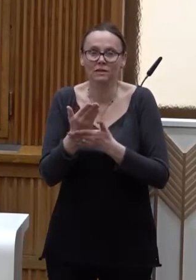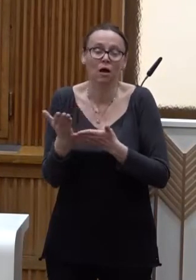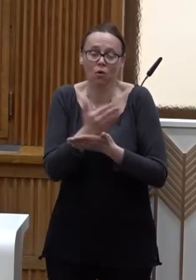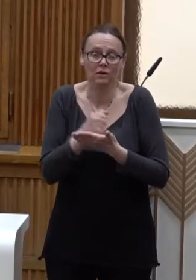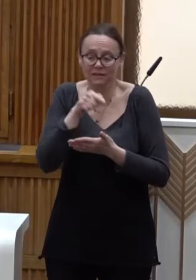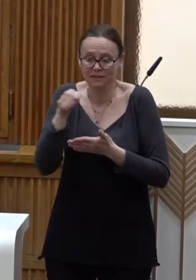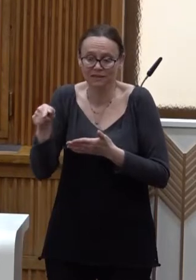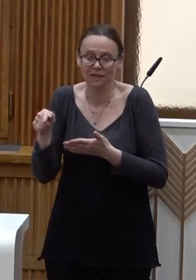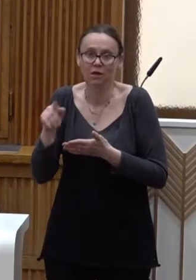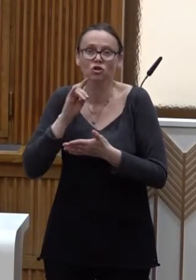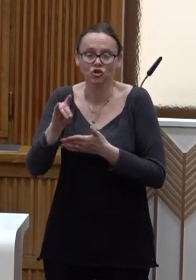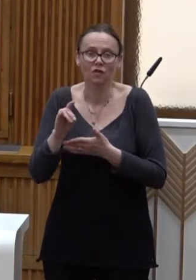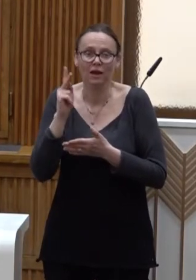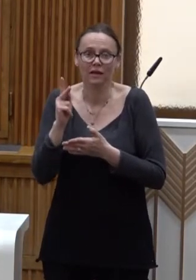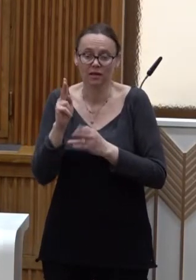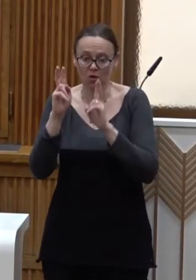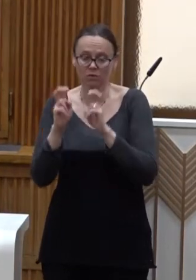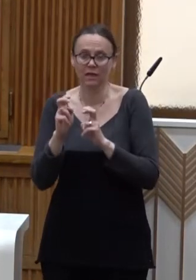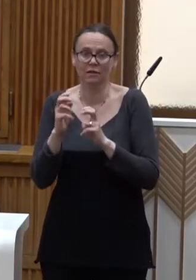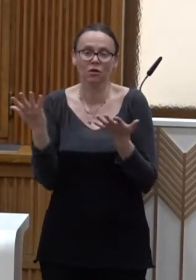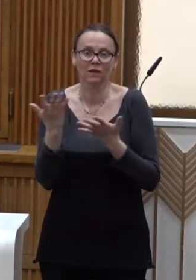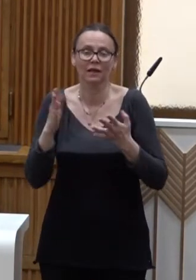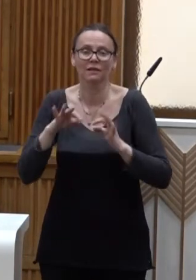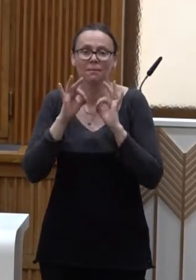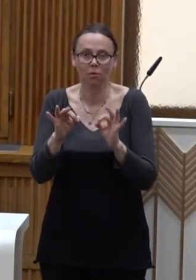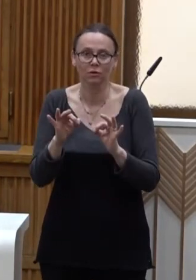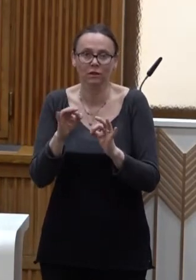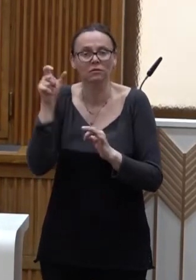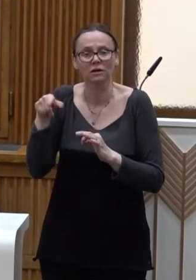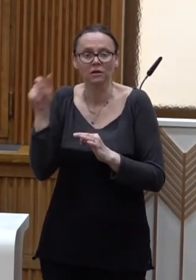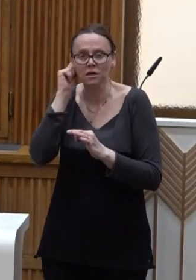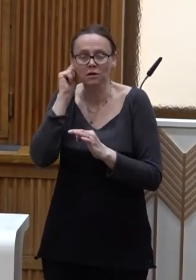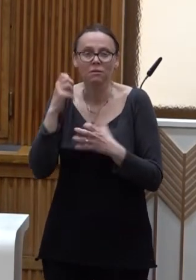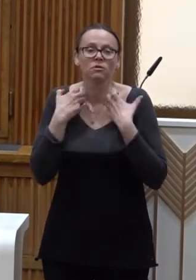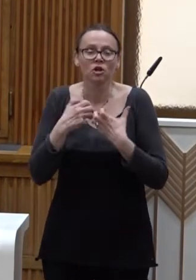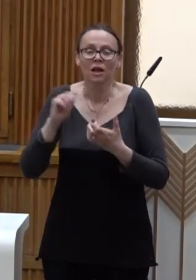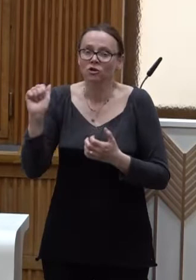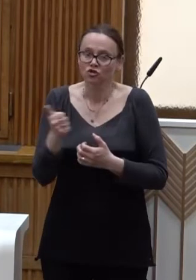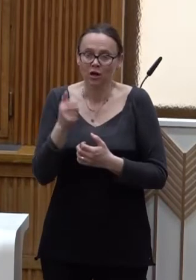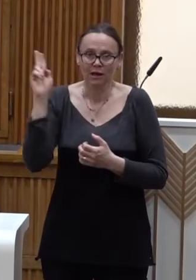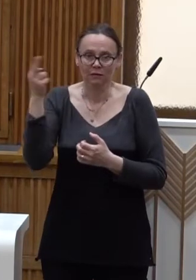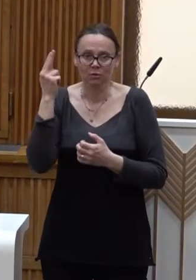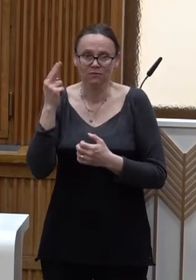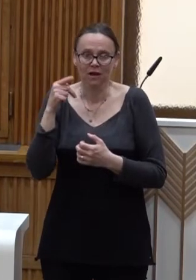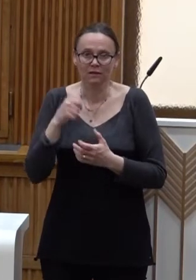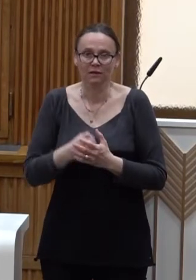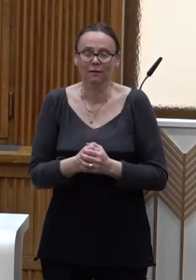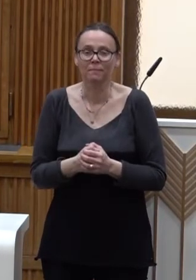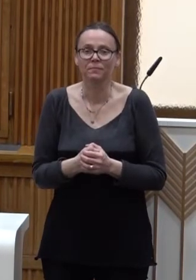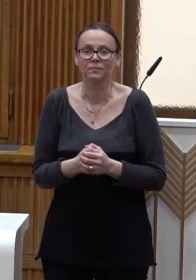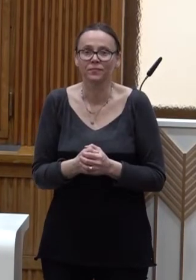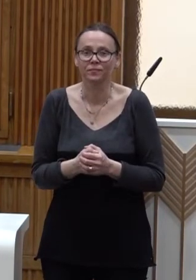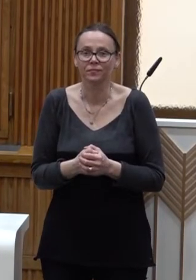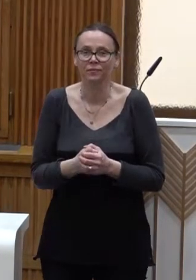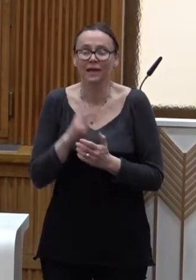tistih živali, ki obtičijo nekje na poti. Jaz bi želela še enkrat pozvati k temu, da